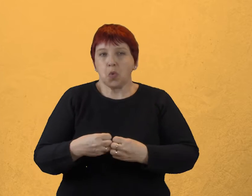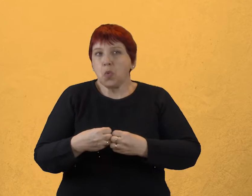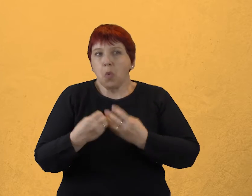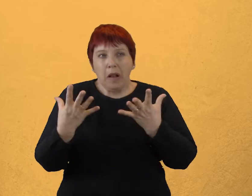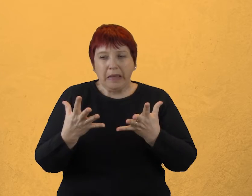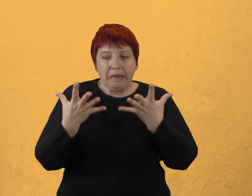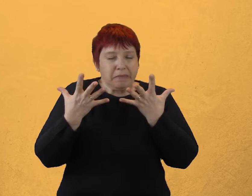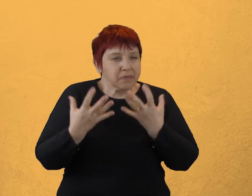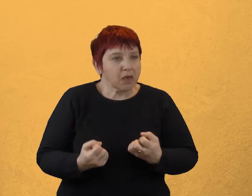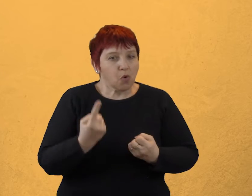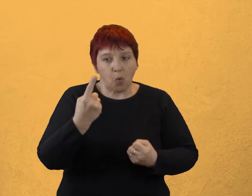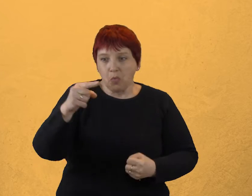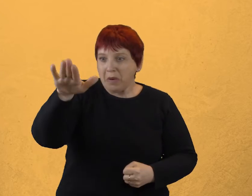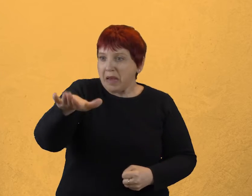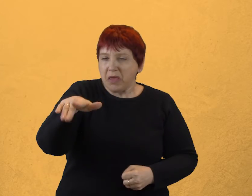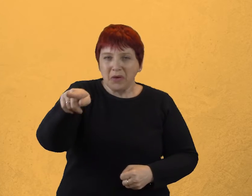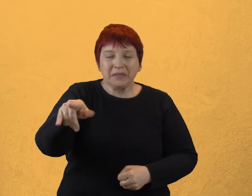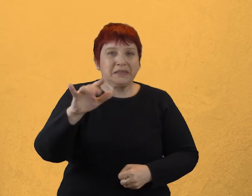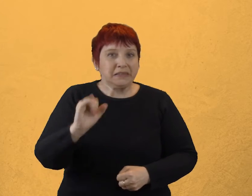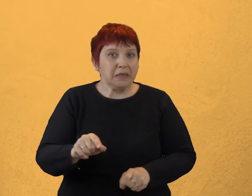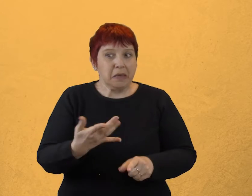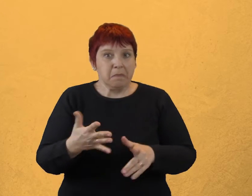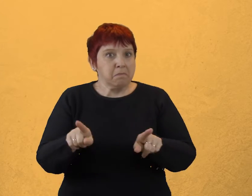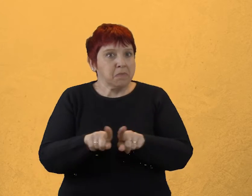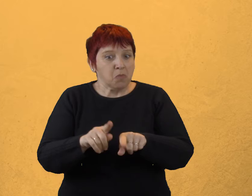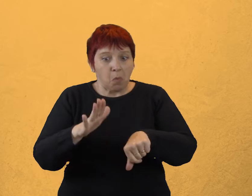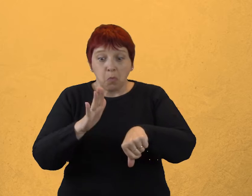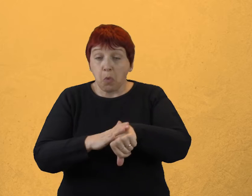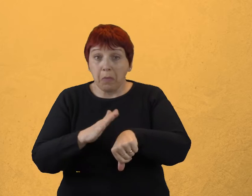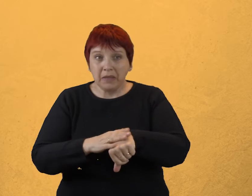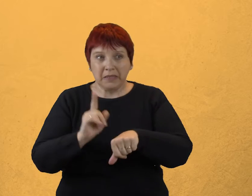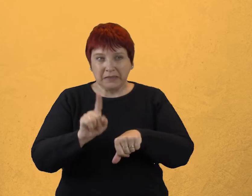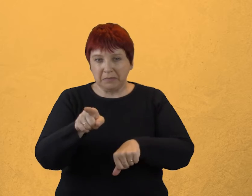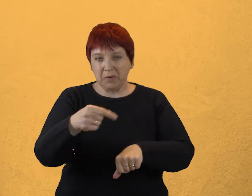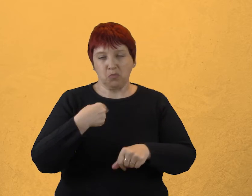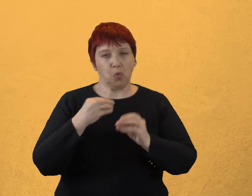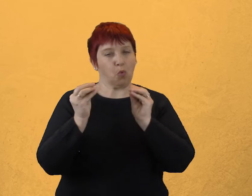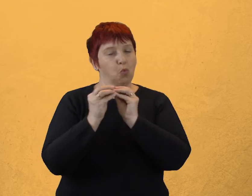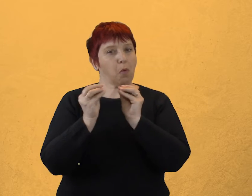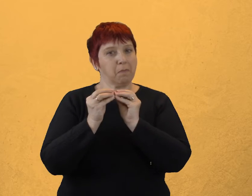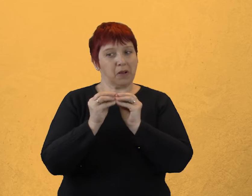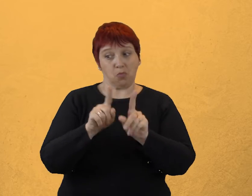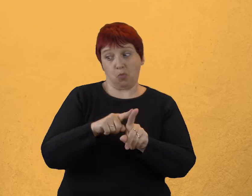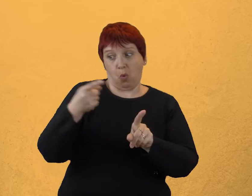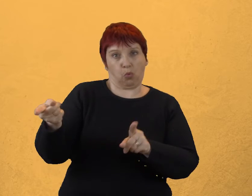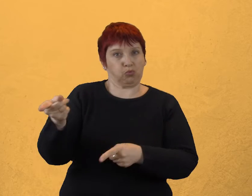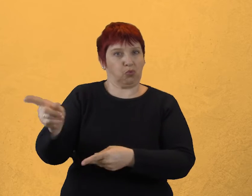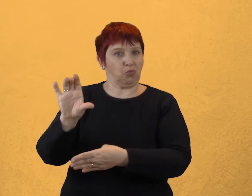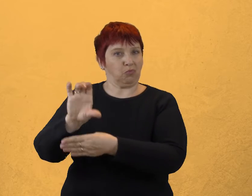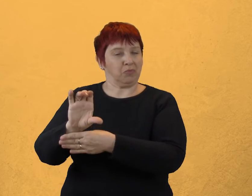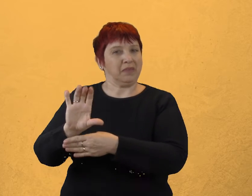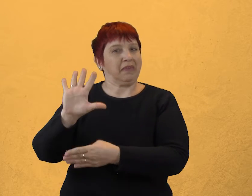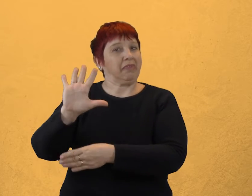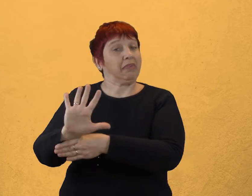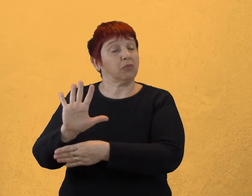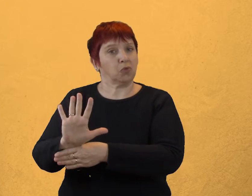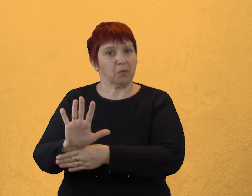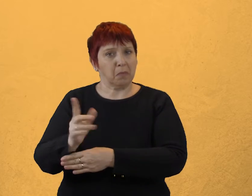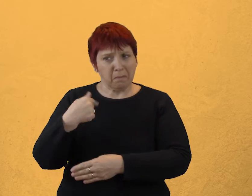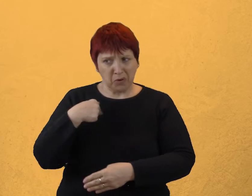cualquier maldad a un niño como lo hacía ahora contra aquel rival del otro quinto, que yo ni